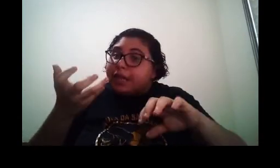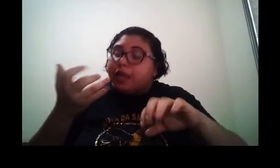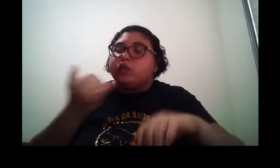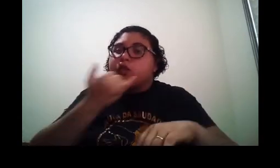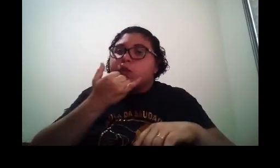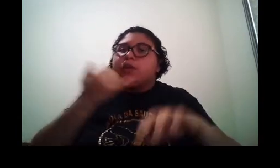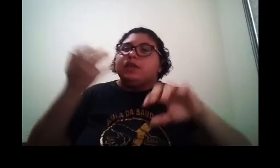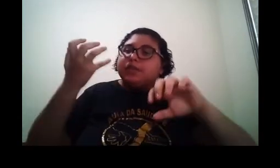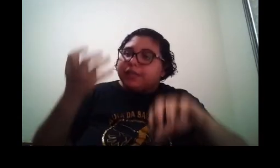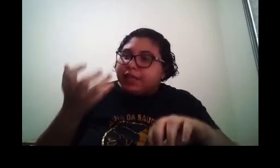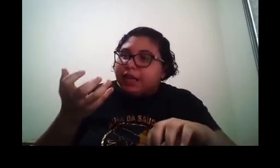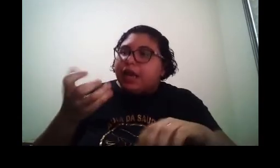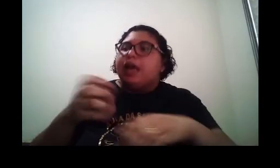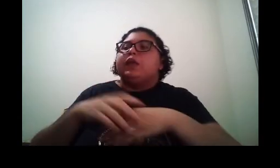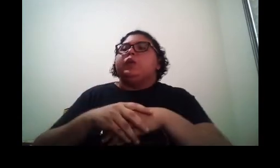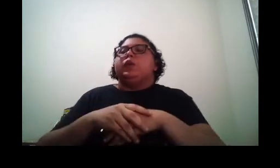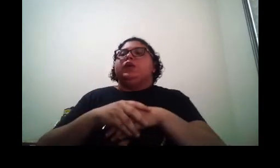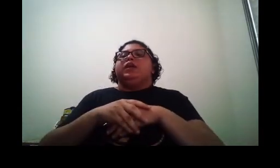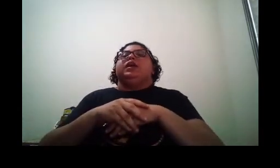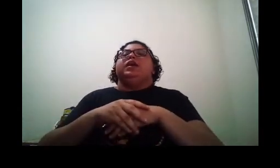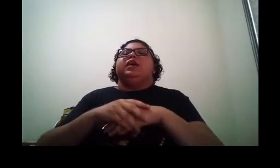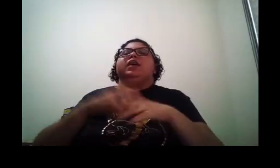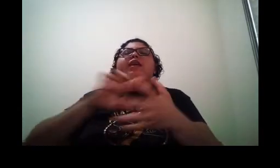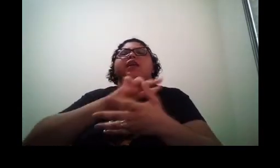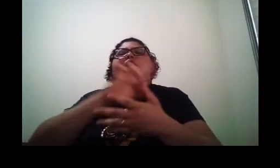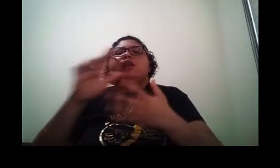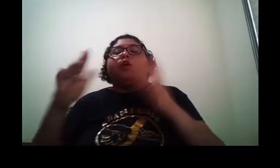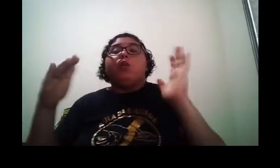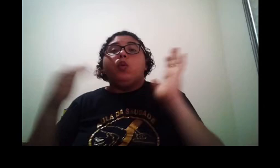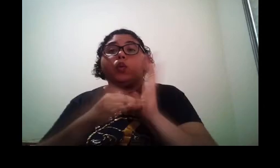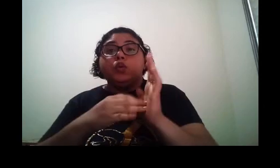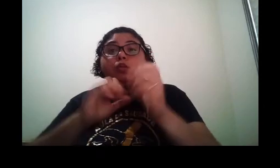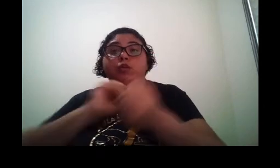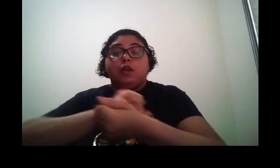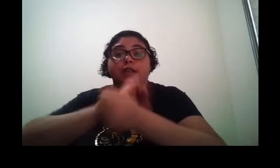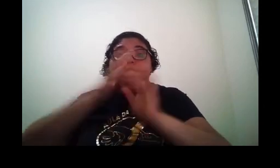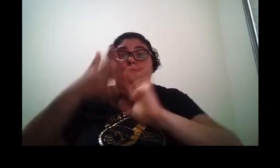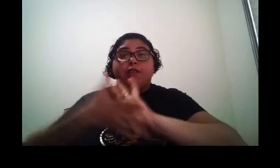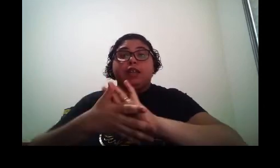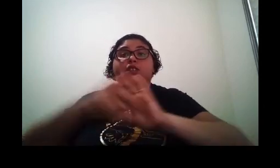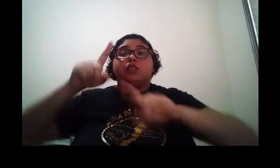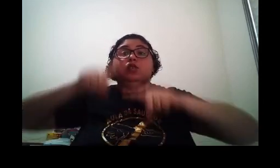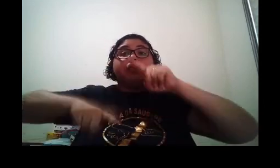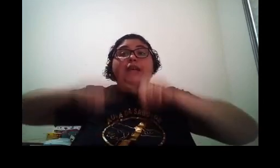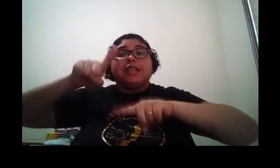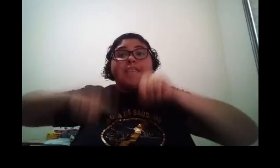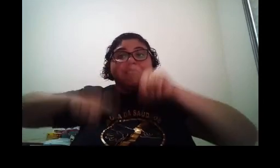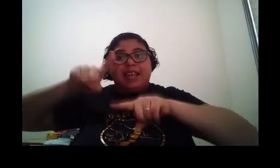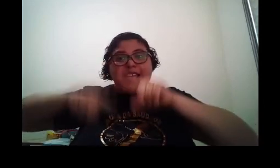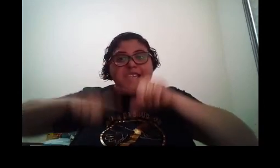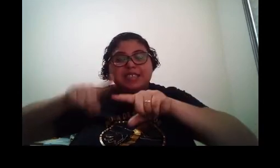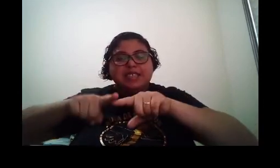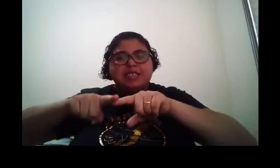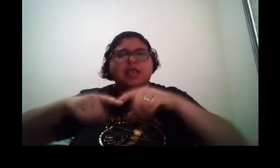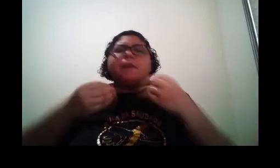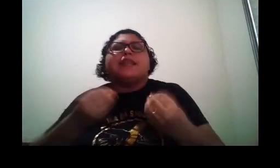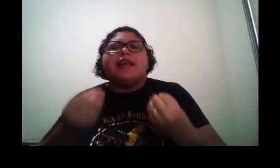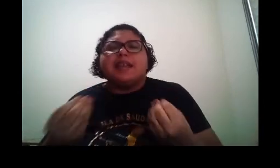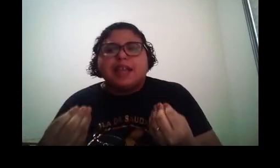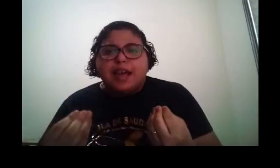para vocês, né? Também tem os artefatos culturais de materiais. De materiais seria o quê? A